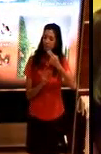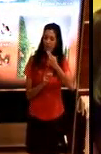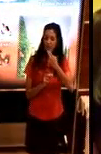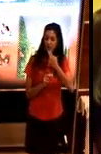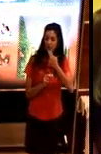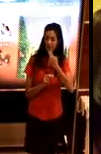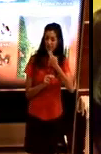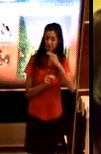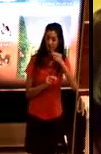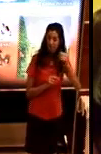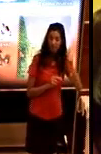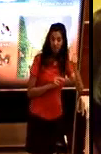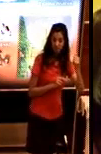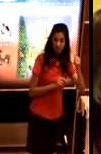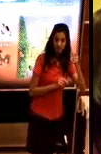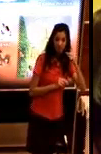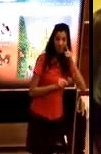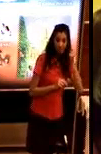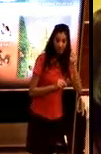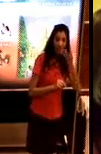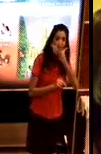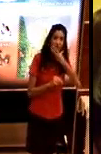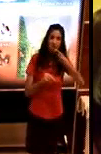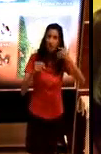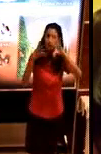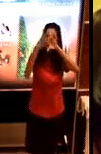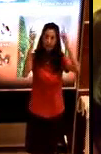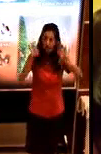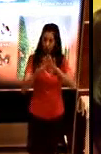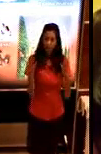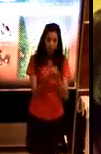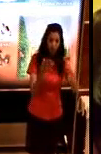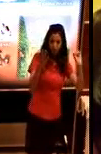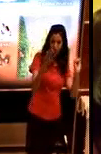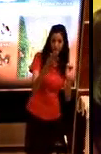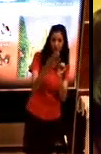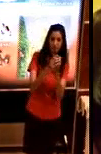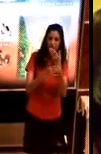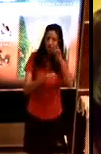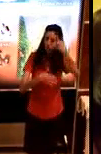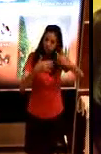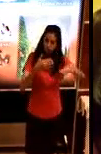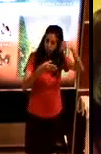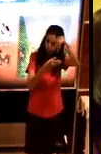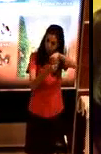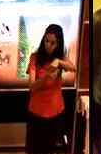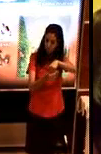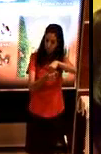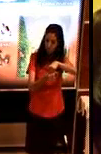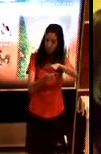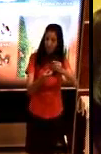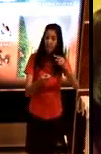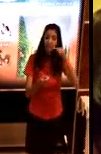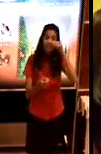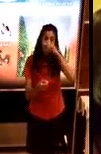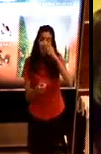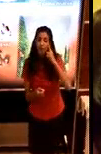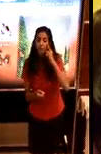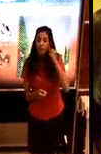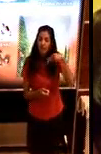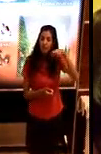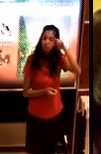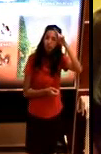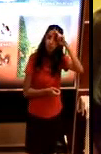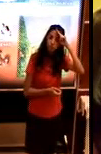cielos y la tierra, el mar y todas las cosas que en ellos hay, y reposó en el séptimo día. Por tanto,